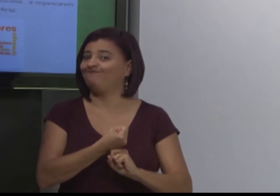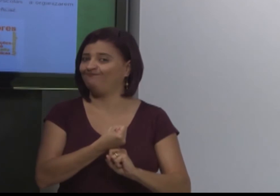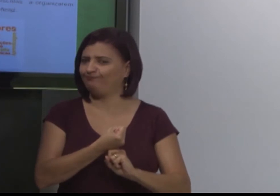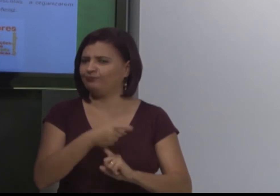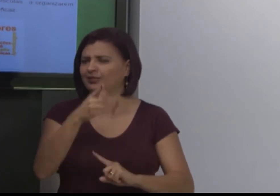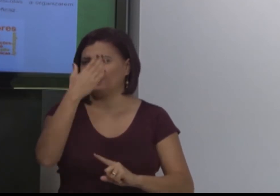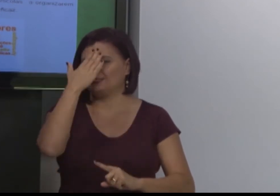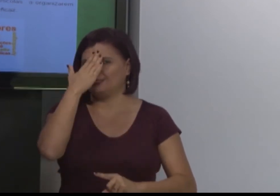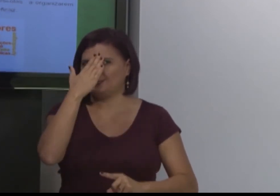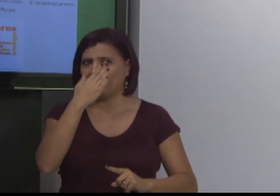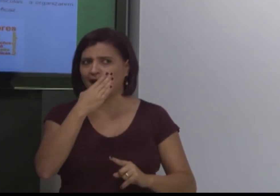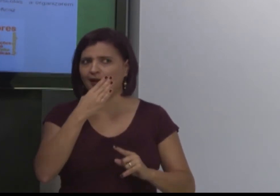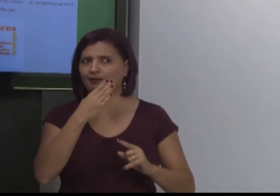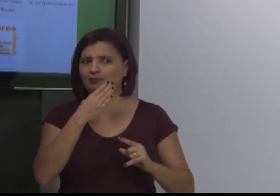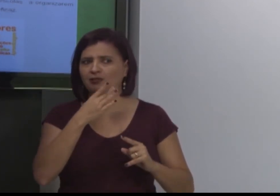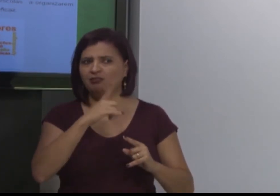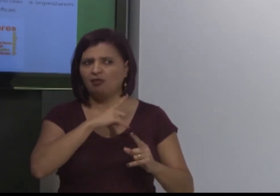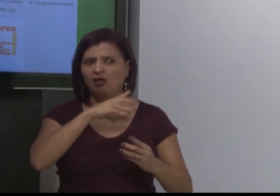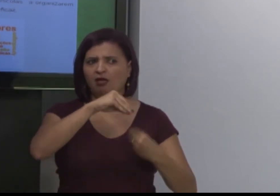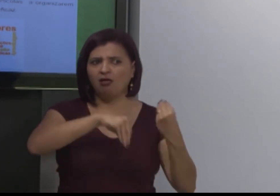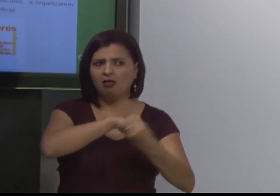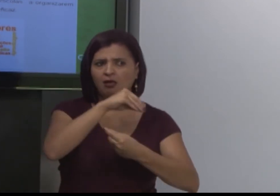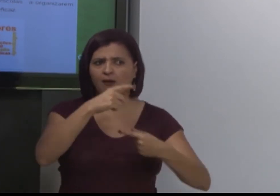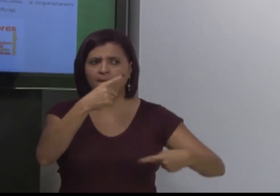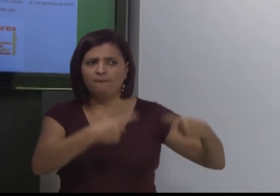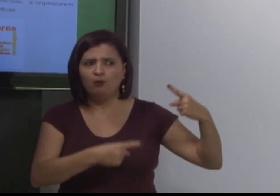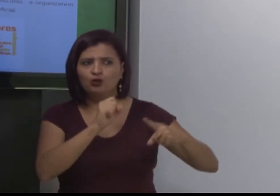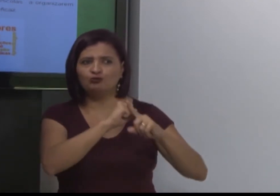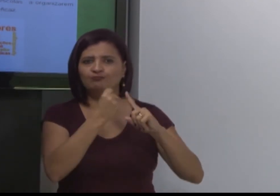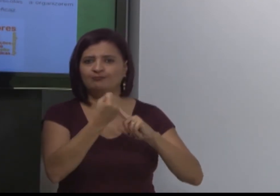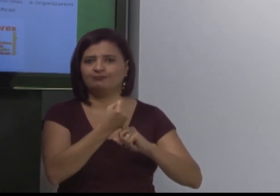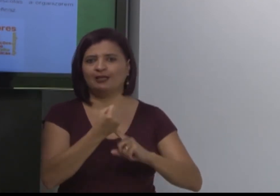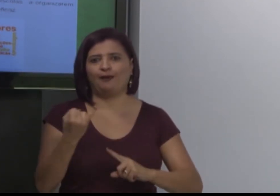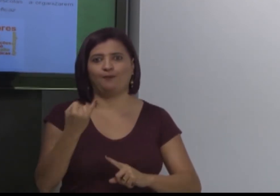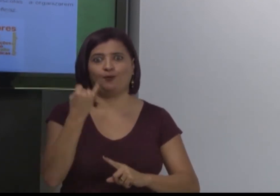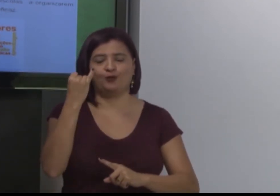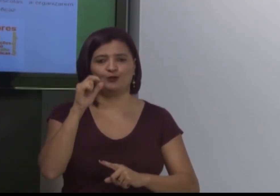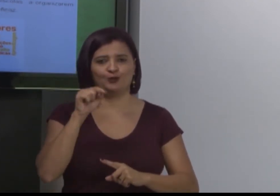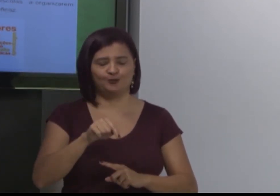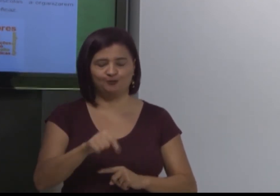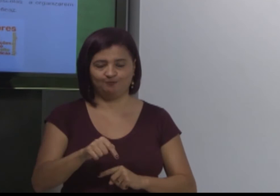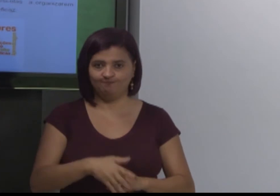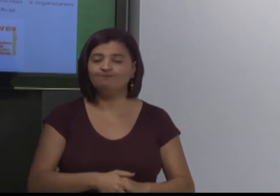Devemos saber que é um misto de política e sociedade. E isso é importante.